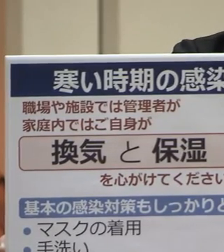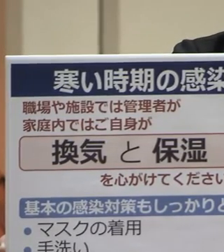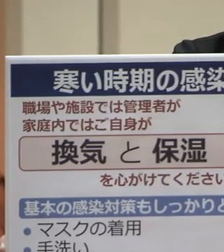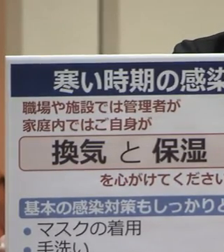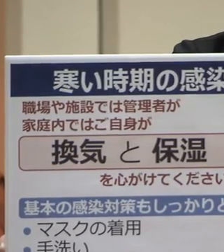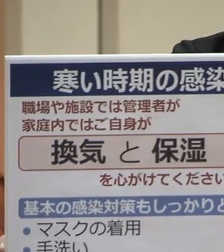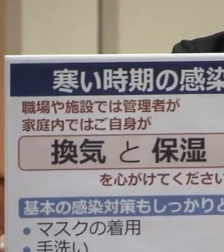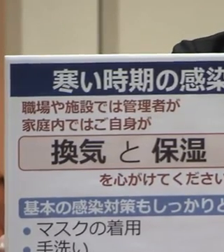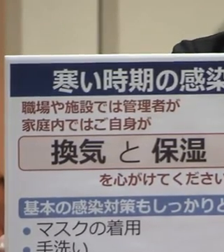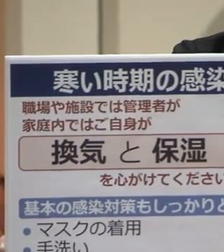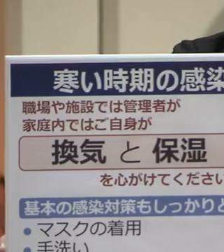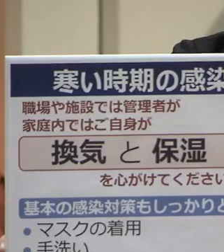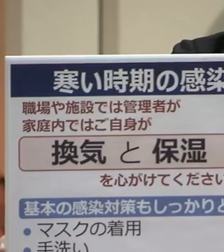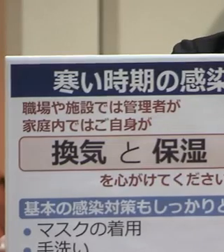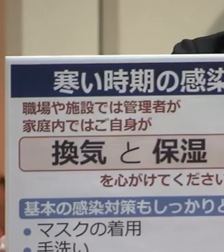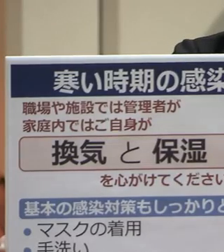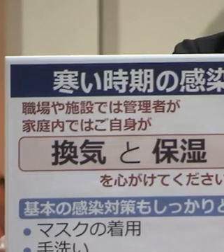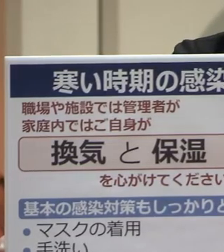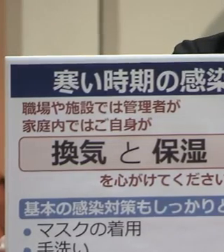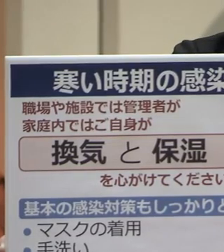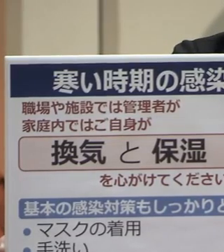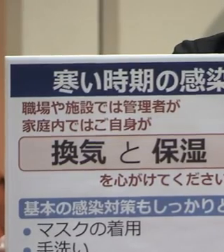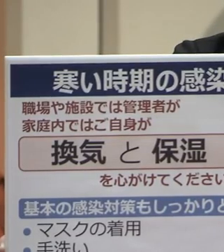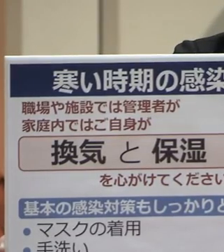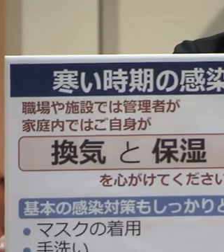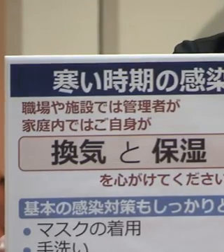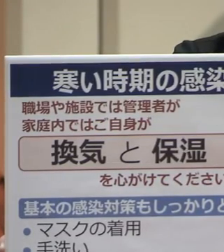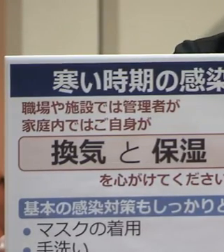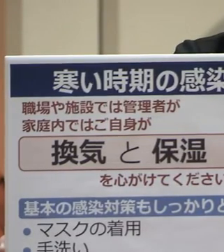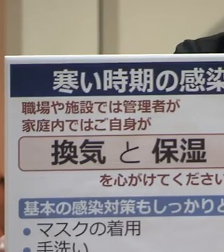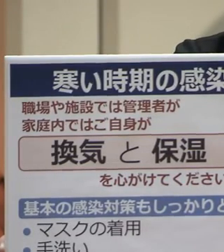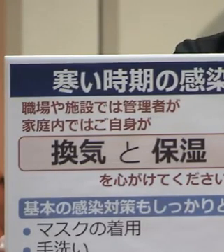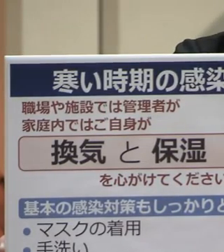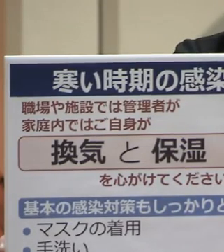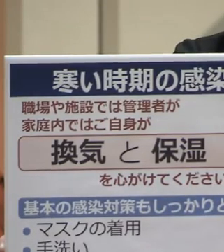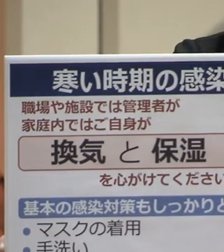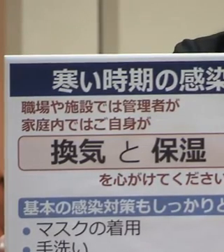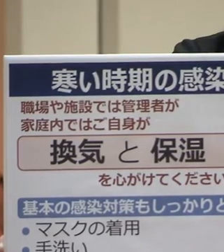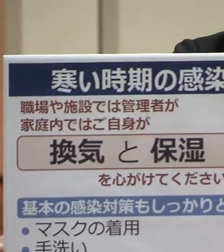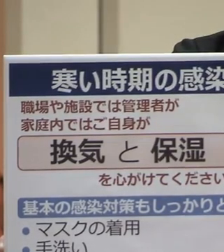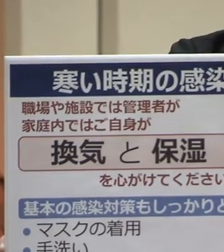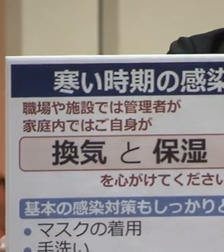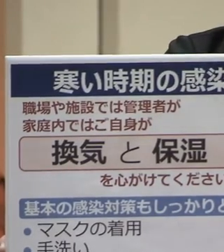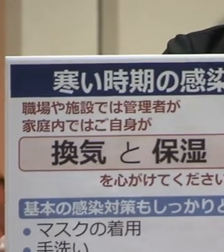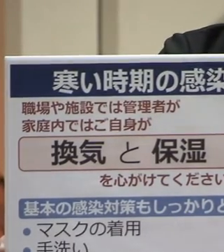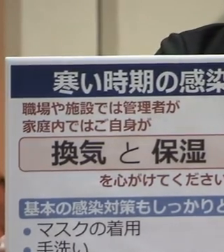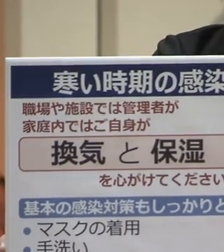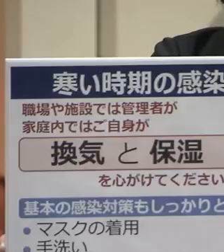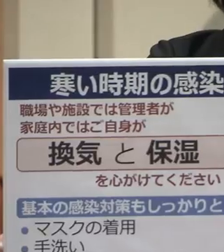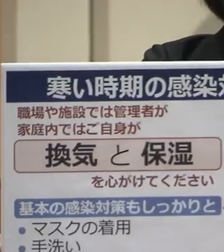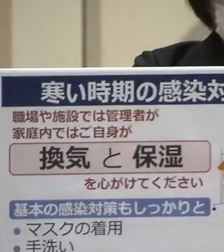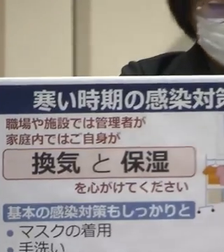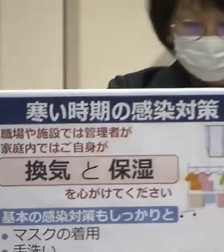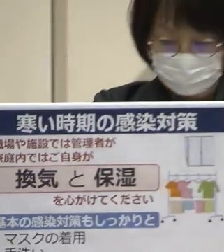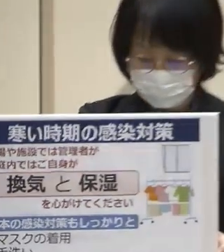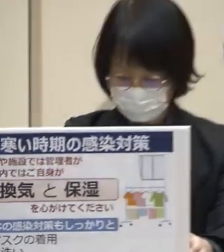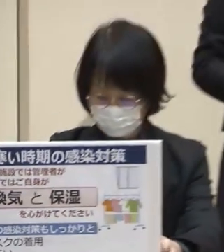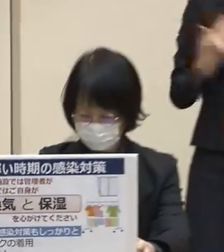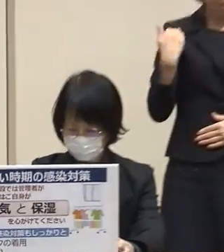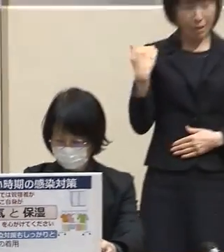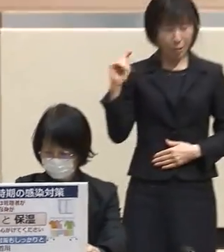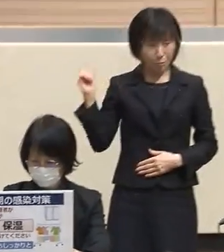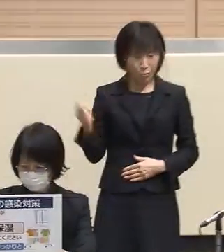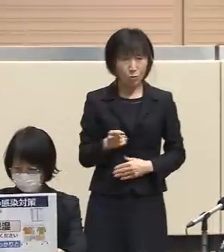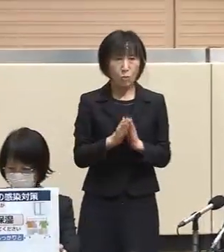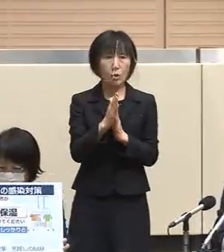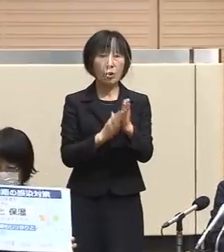十分可能です。換気と保湿にはぜひしっかりと取り組んでいただください。そして合わせて従来からお願いをし